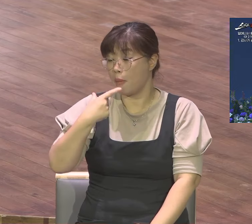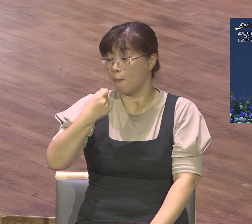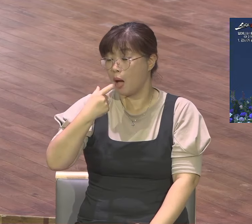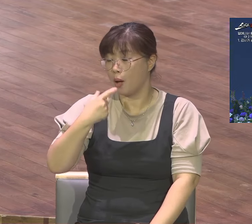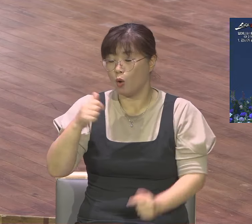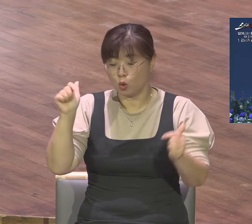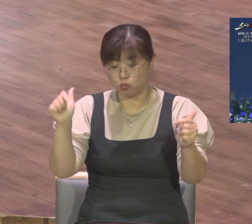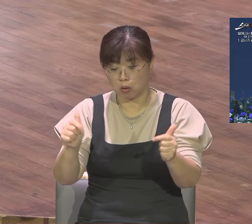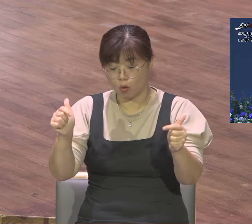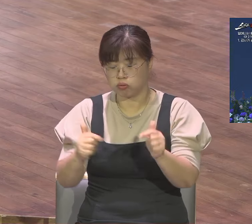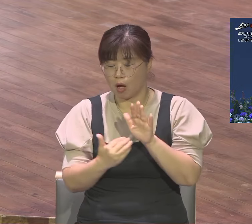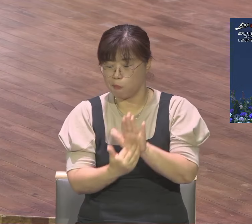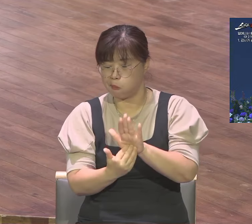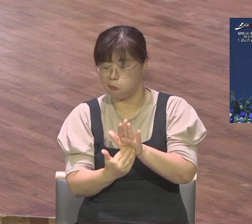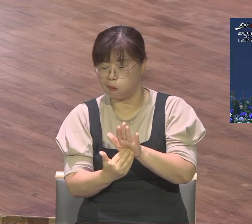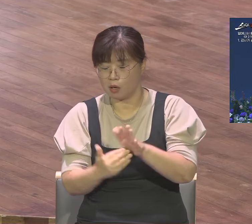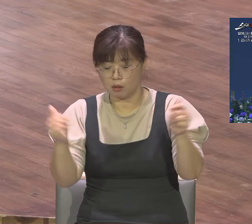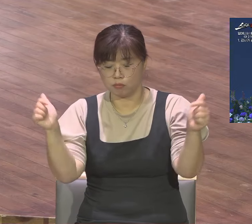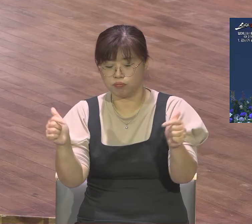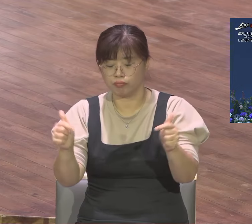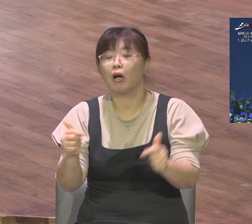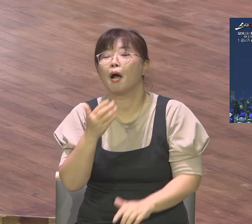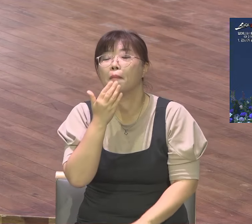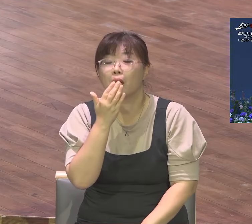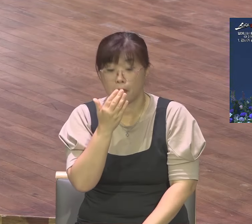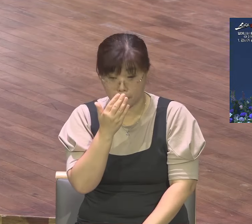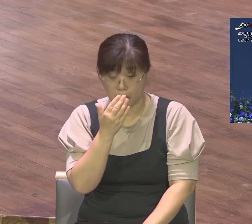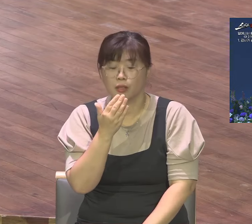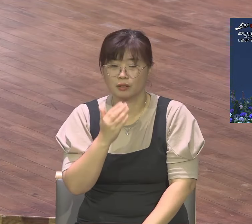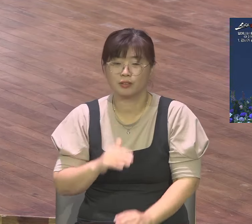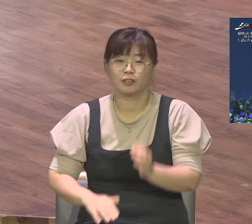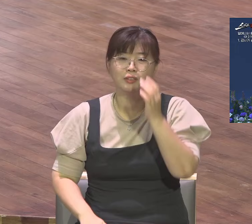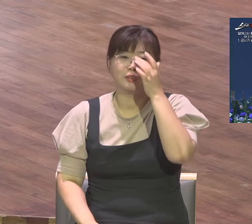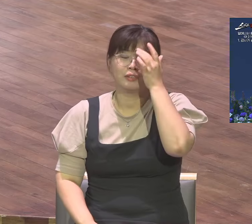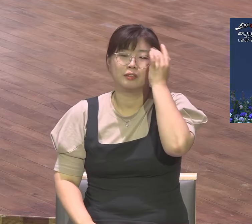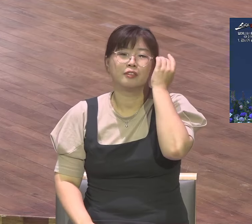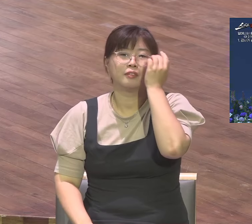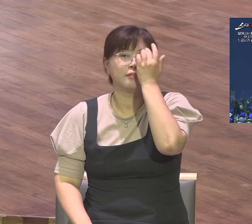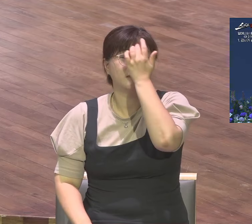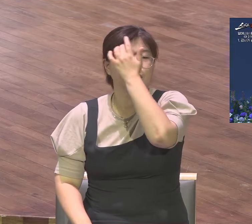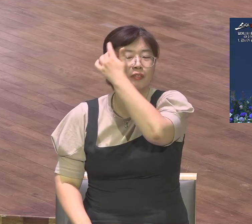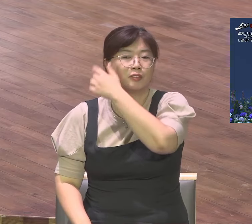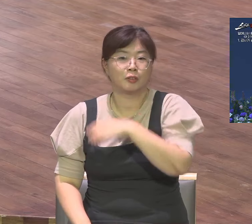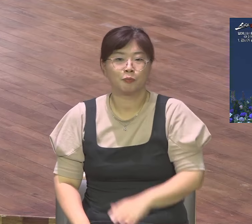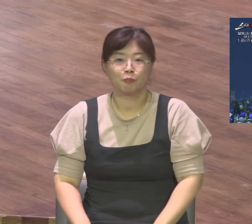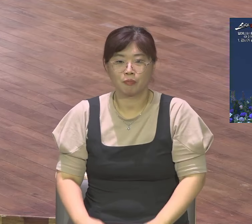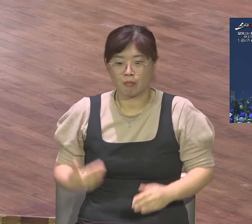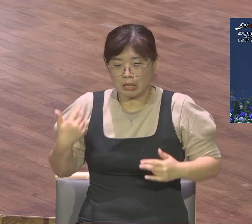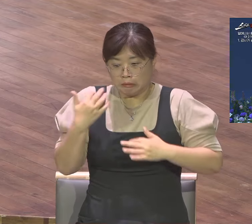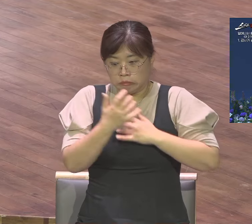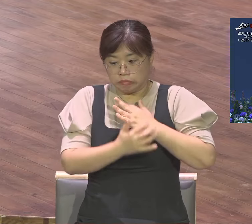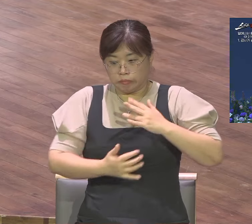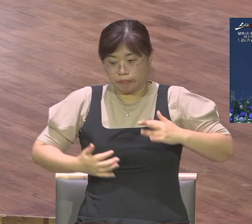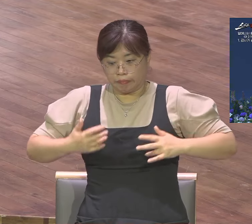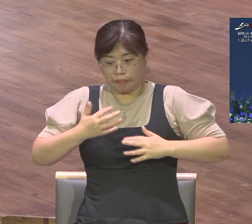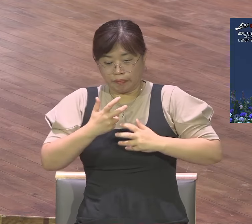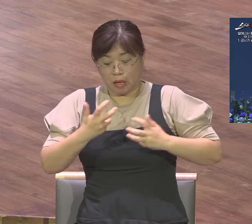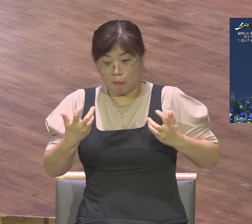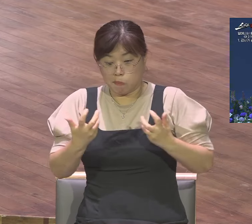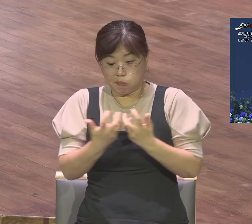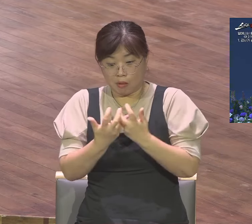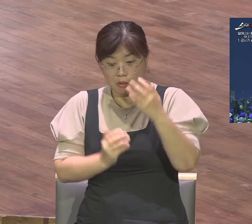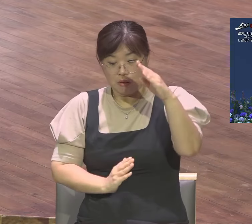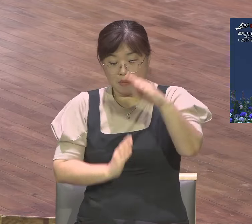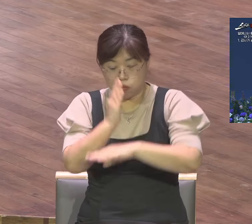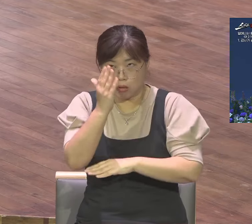이 활성산소 아주 나빠서. 그런데 이 활성산소에 생산을 부추기는 요소가 있는데 그것이 뭐냐?